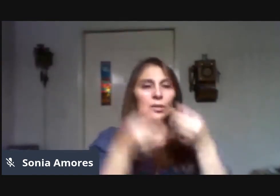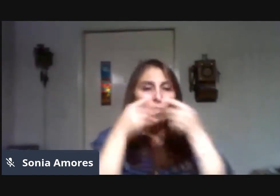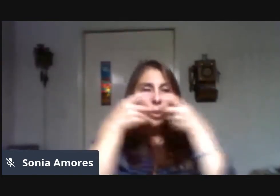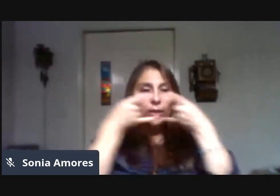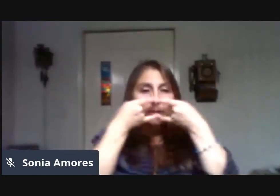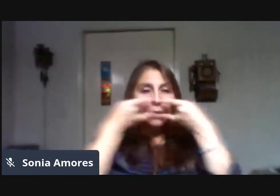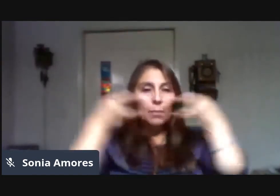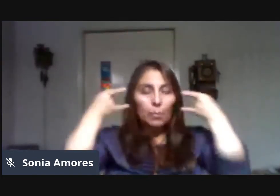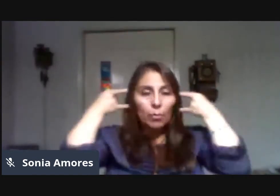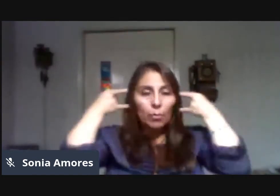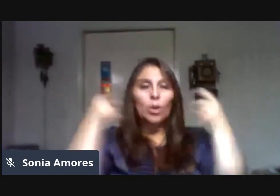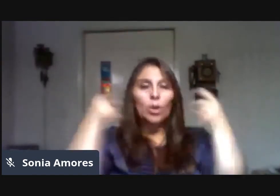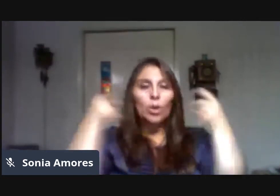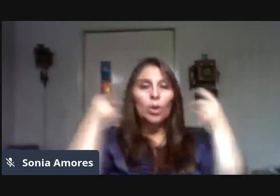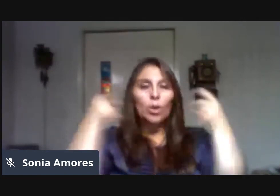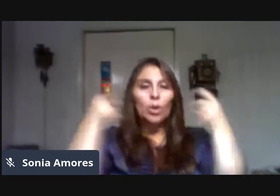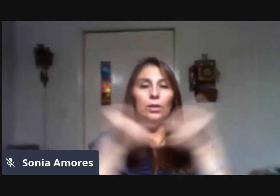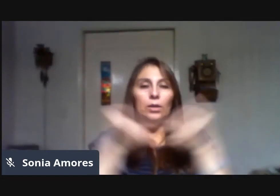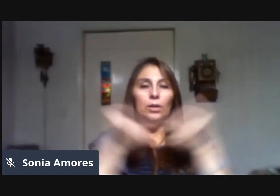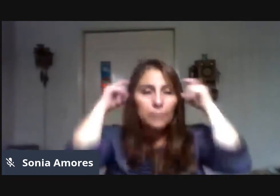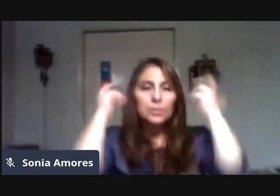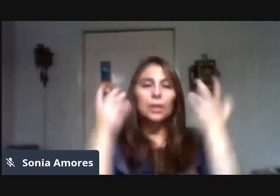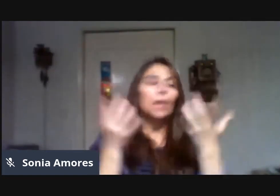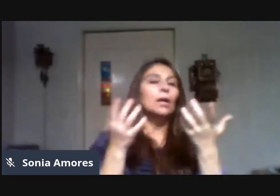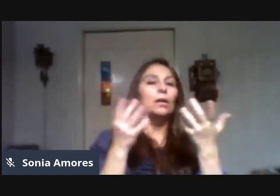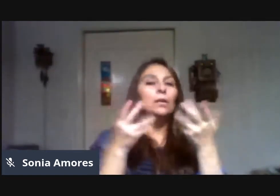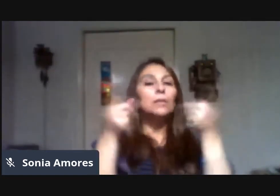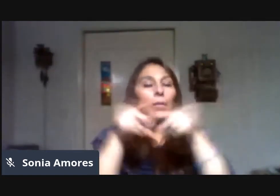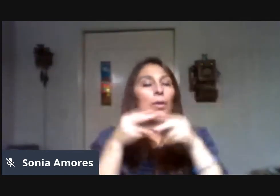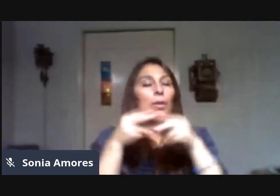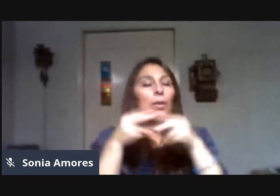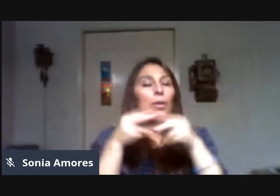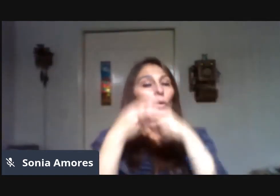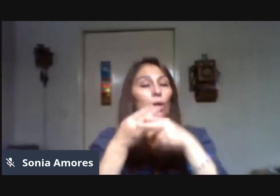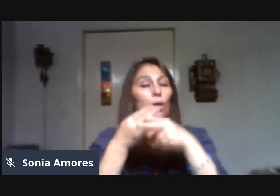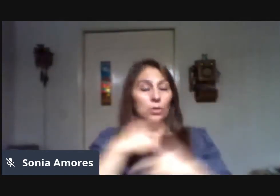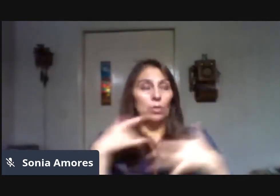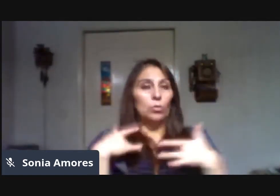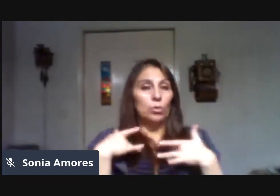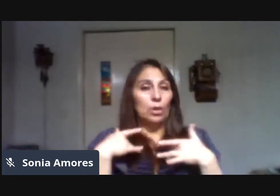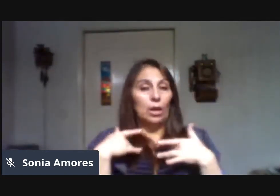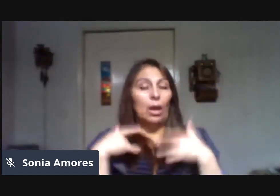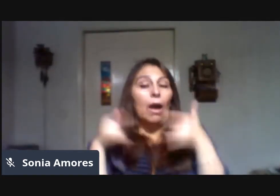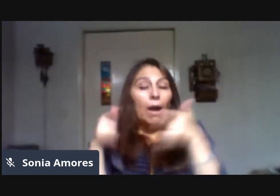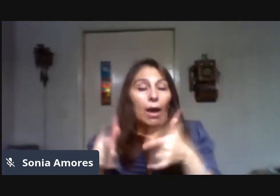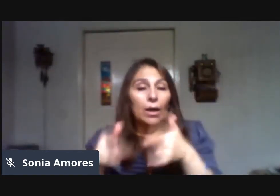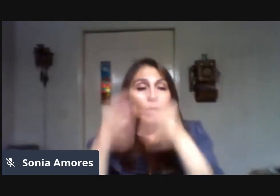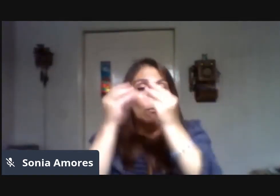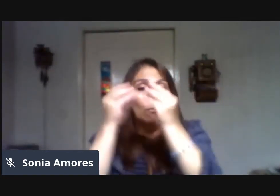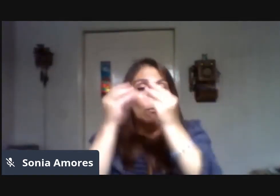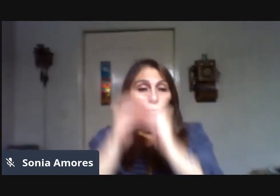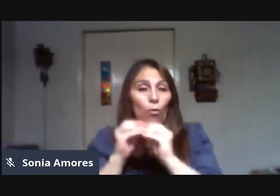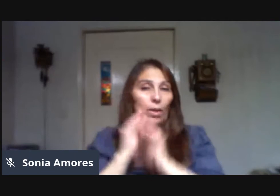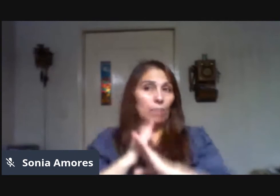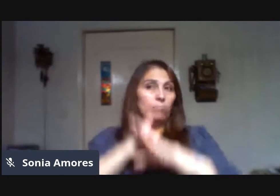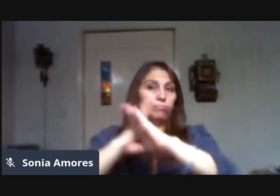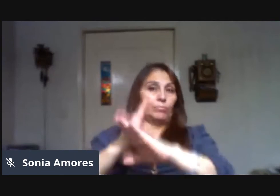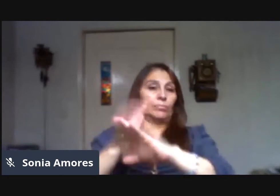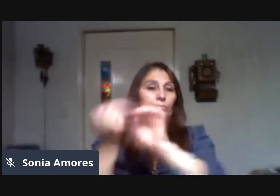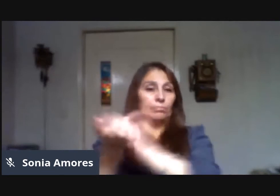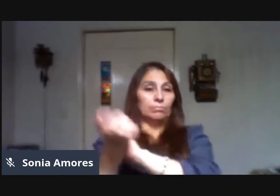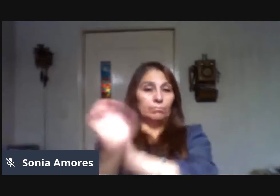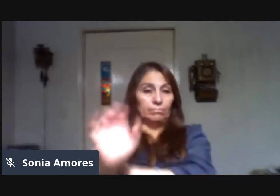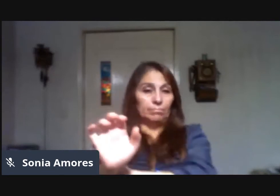máscara también es mejor para los cuidados en términos de la salud, como una manera de prevenir